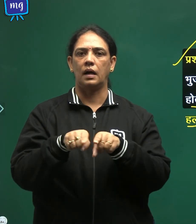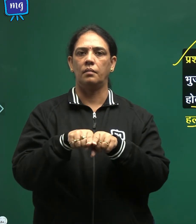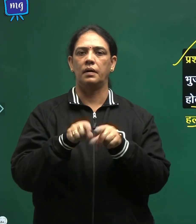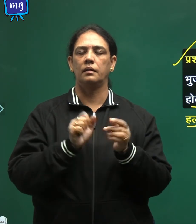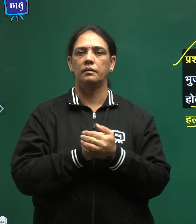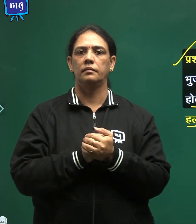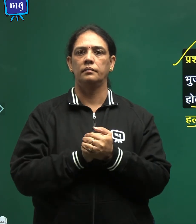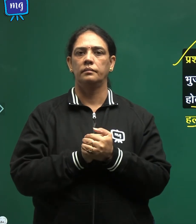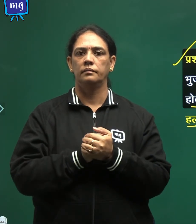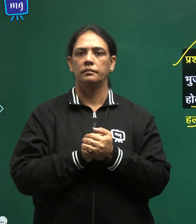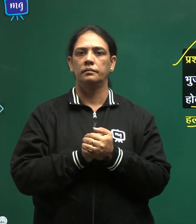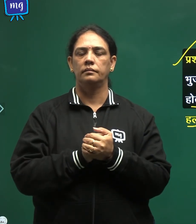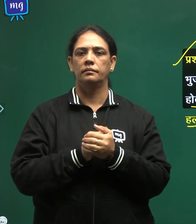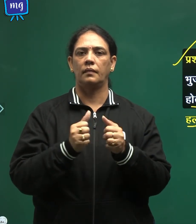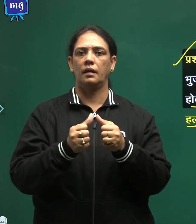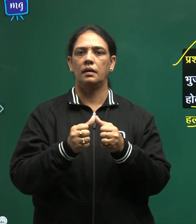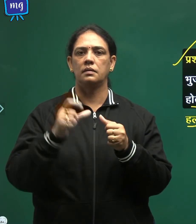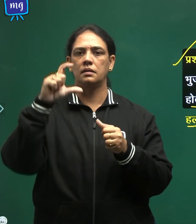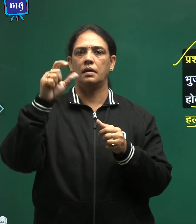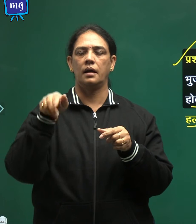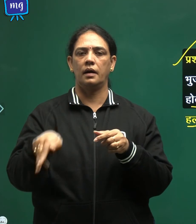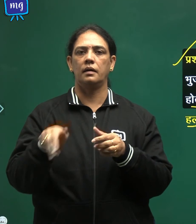बराबर AC है,